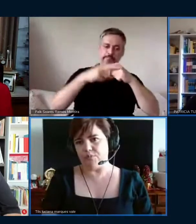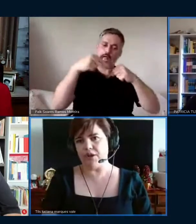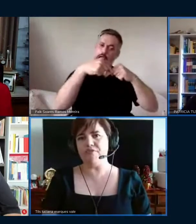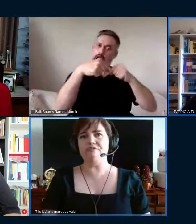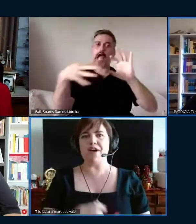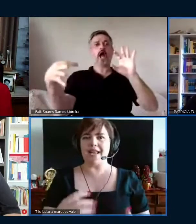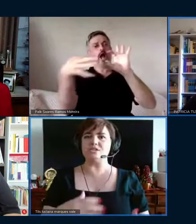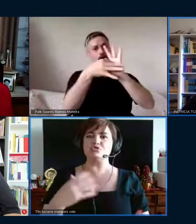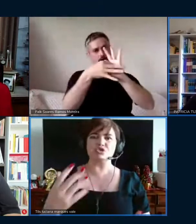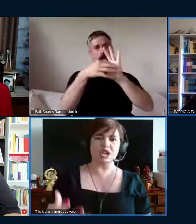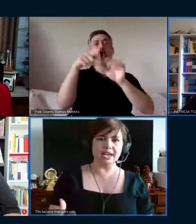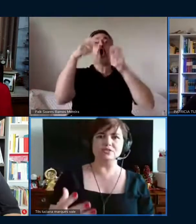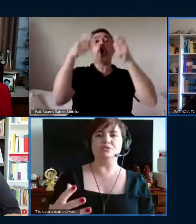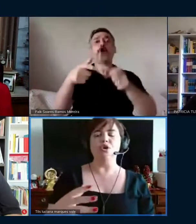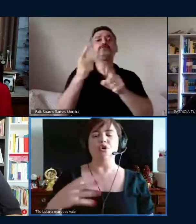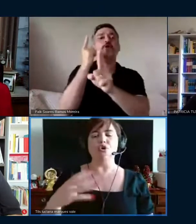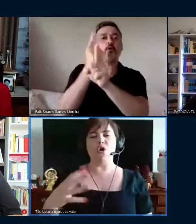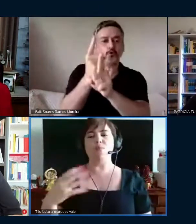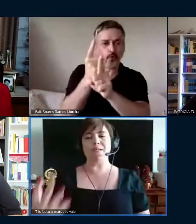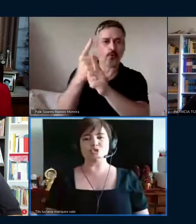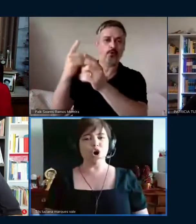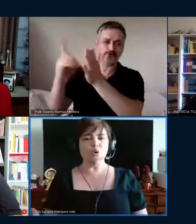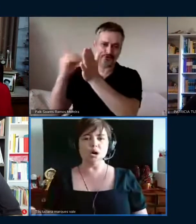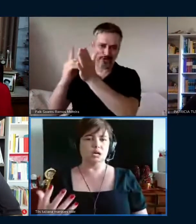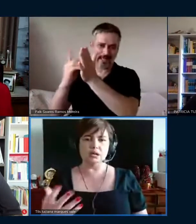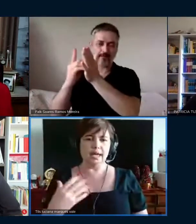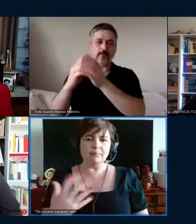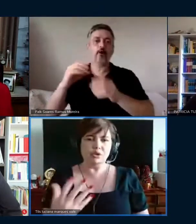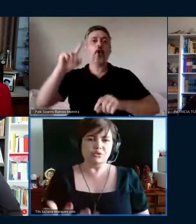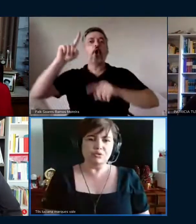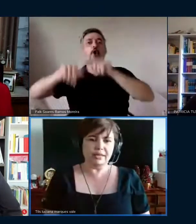tem como. Então, falar sujeito como pessoa é muito ruim.